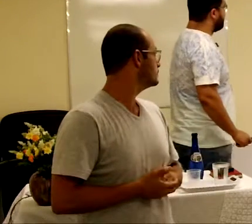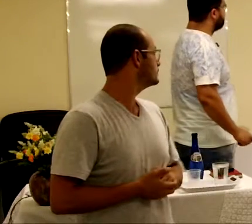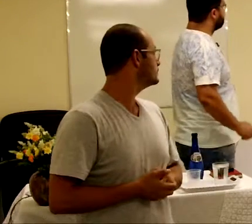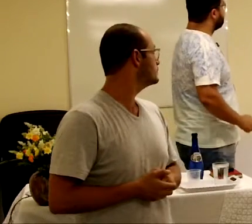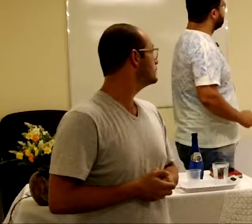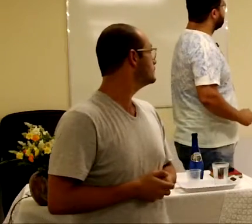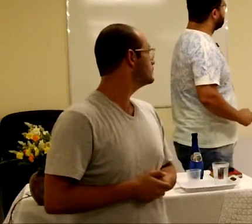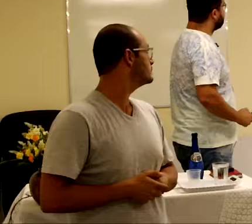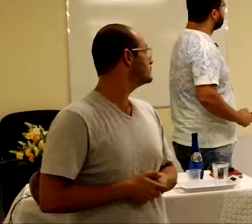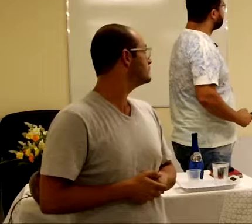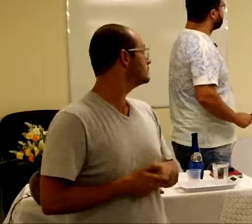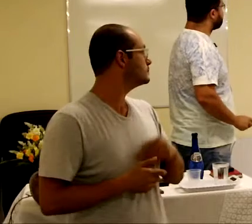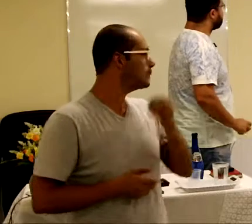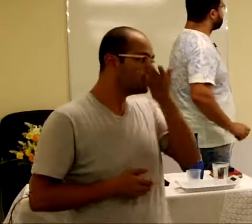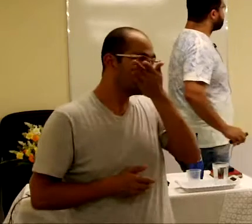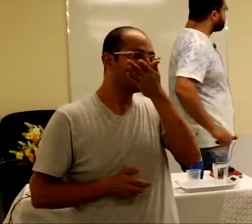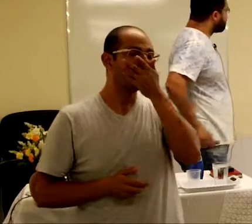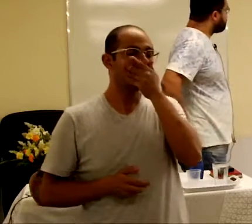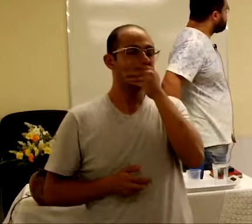consegue.